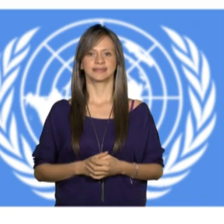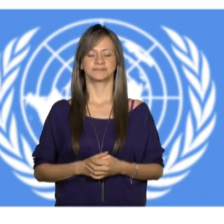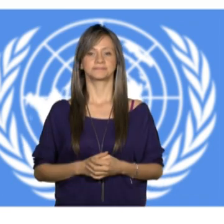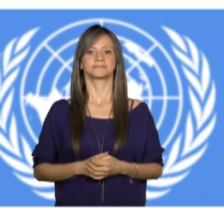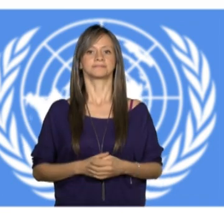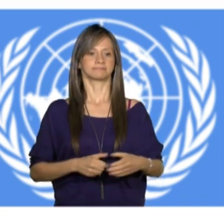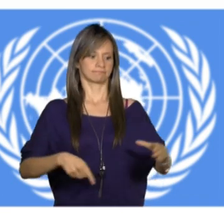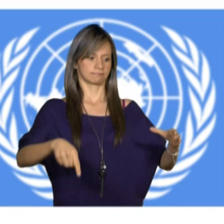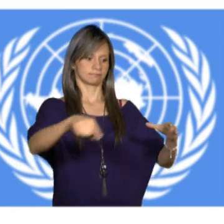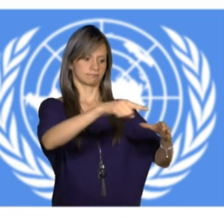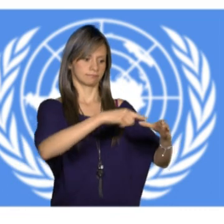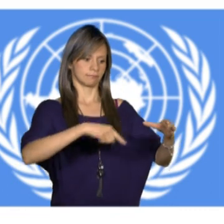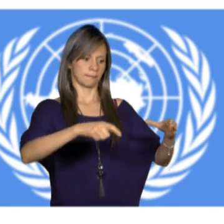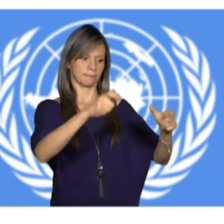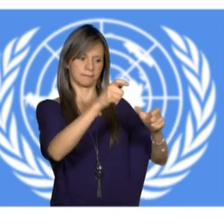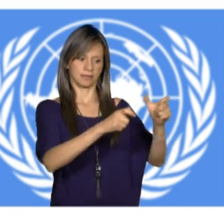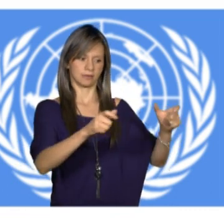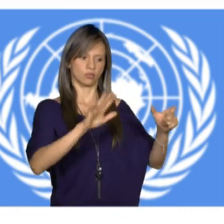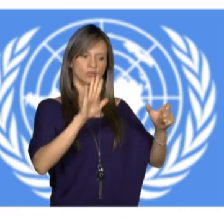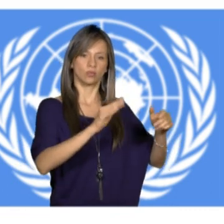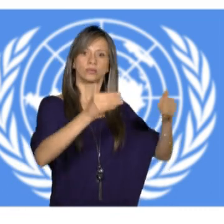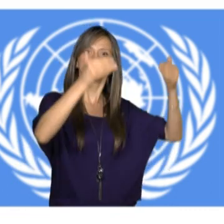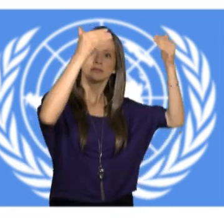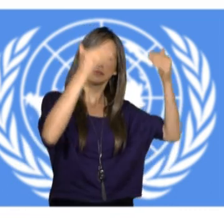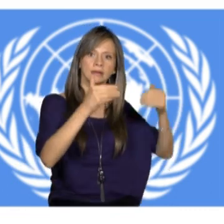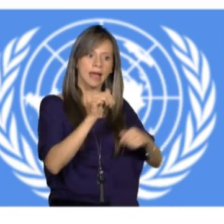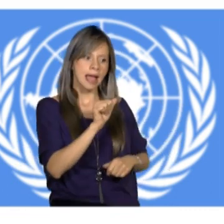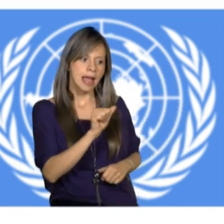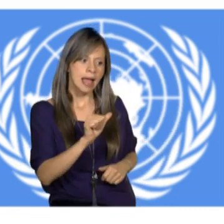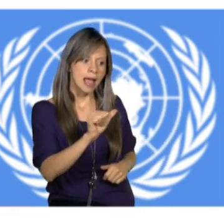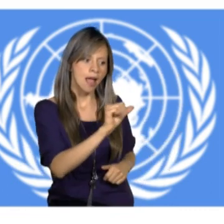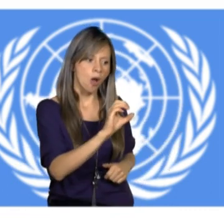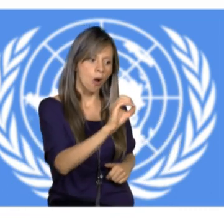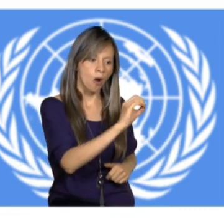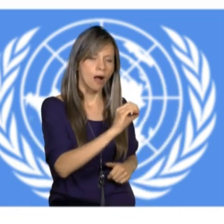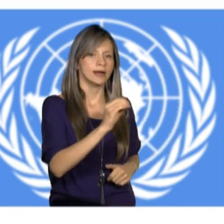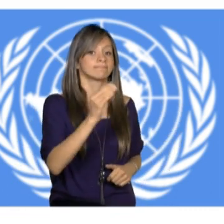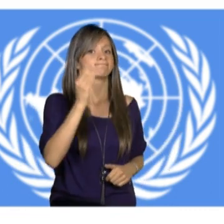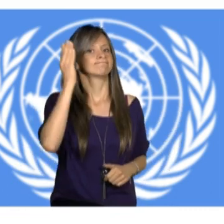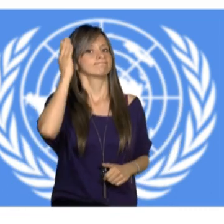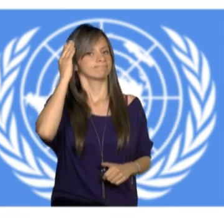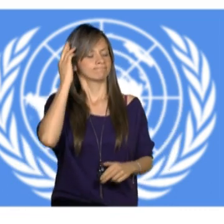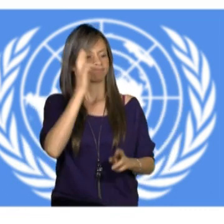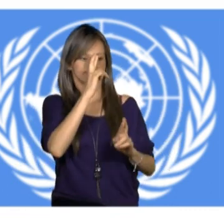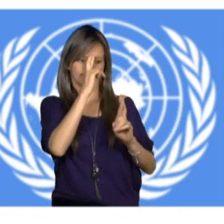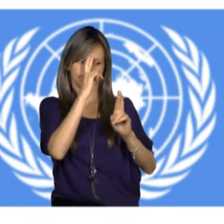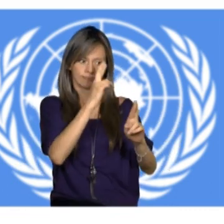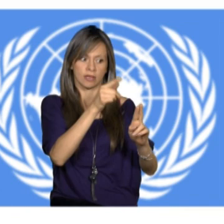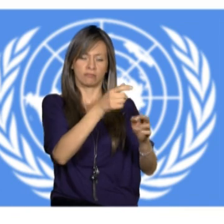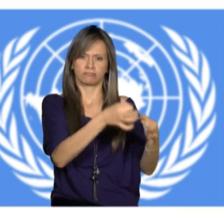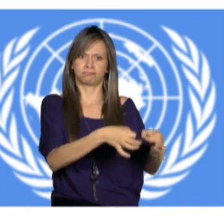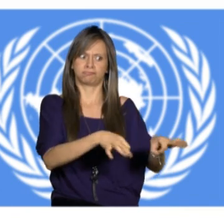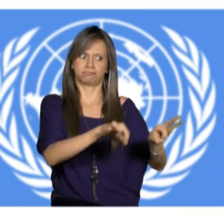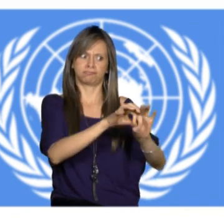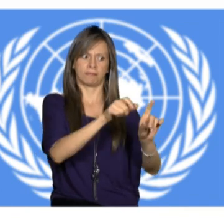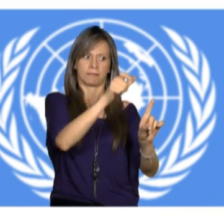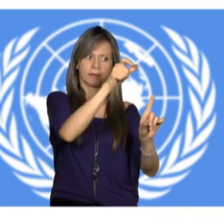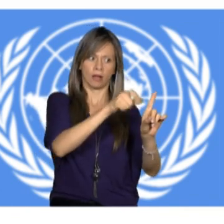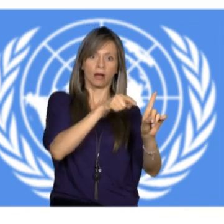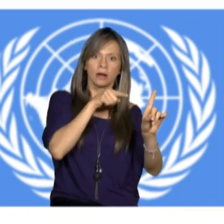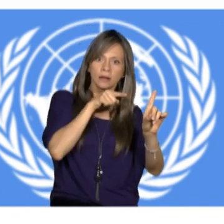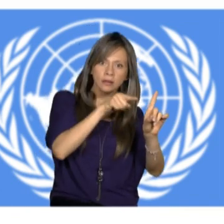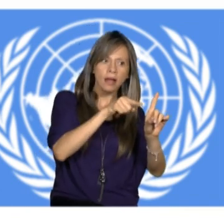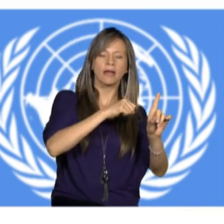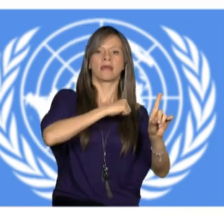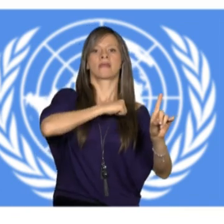S. Subrayando la necesidad de incorporar una perspectiva de género en todas las actividades destinadas a